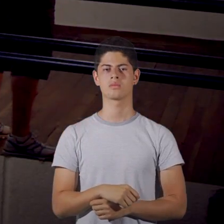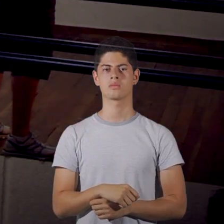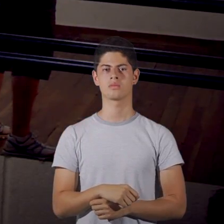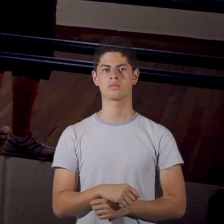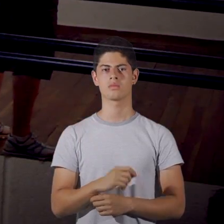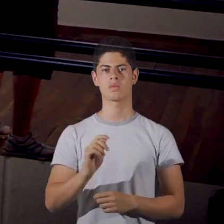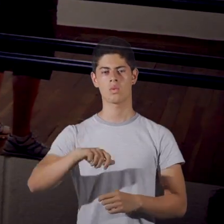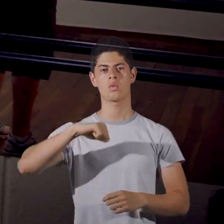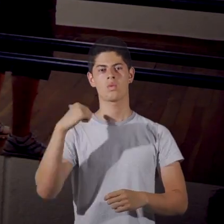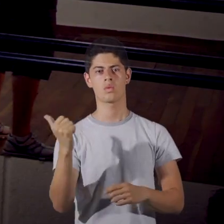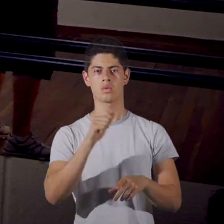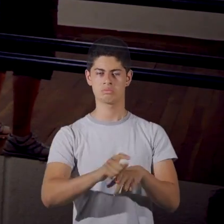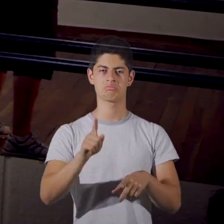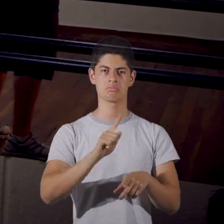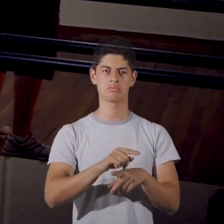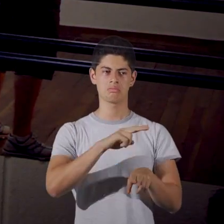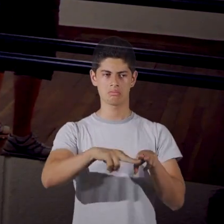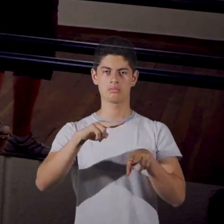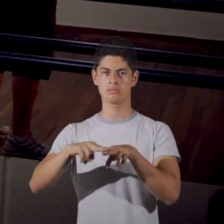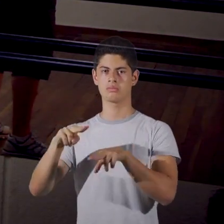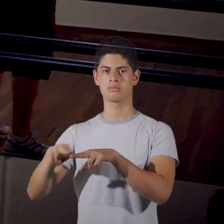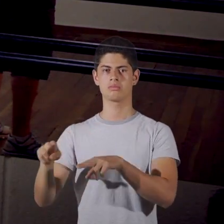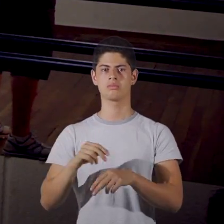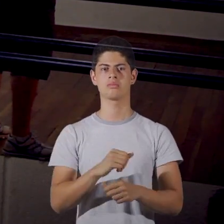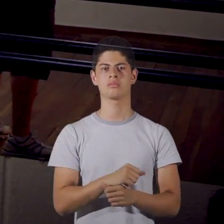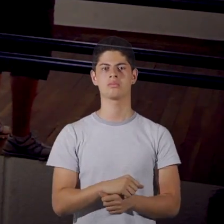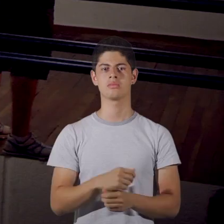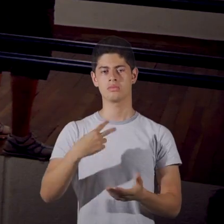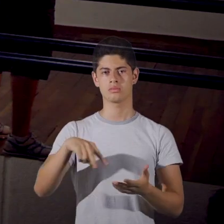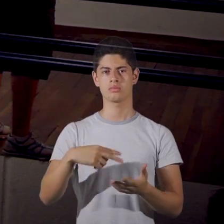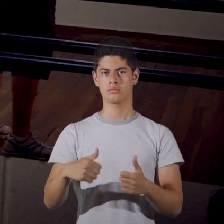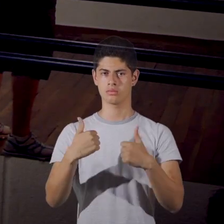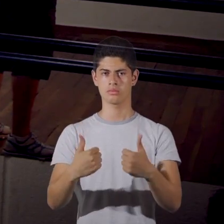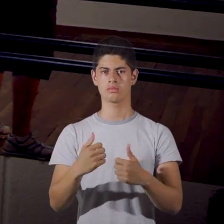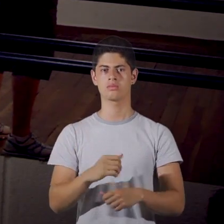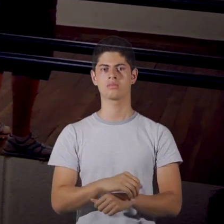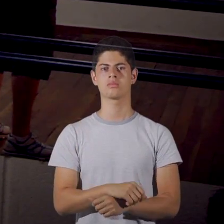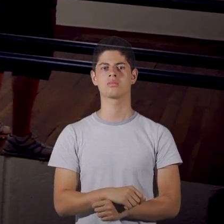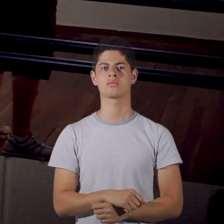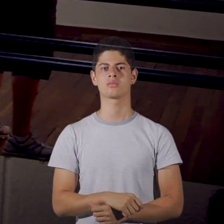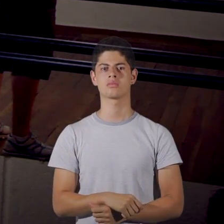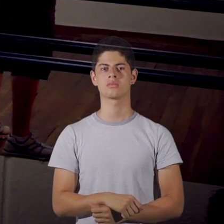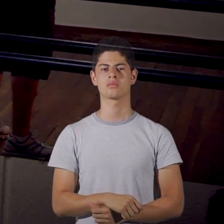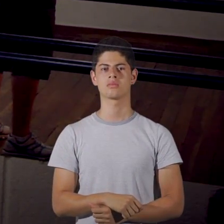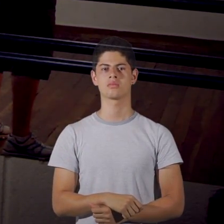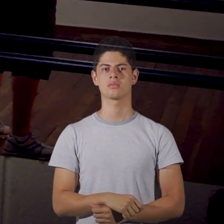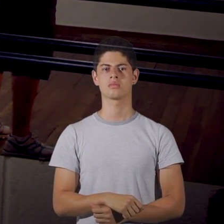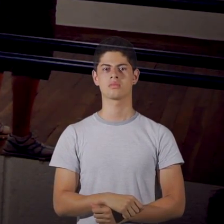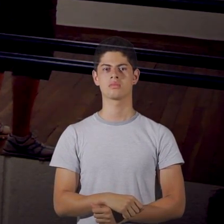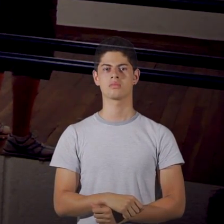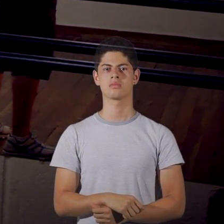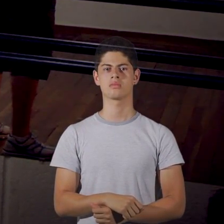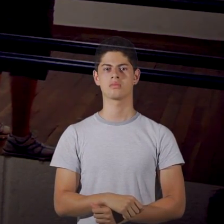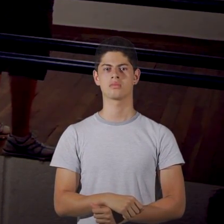nivel nacional o a nivel de otro grupo un poquito más profesional en la parte del baile. Yo creo que para